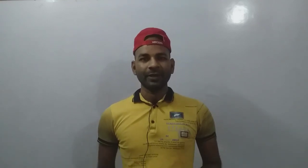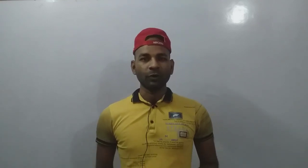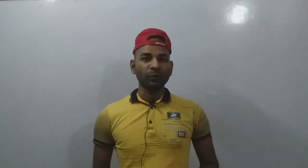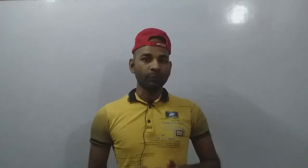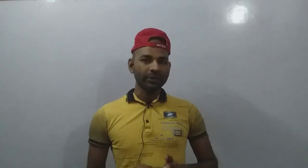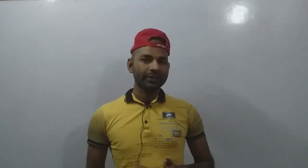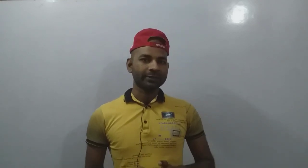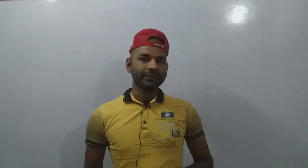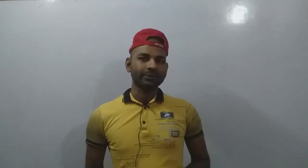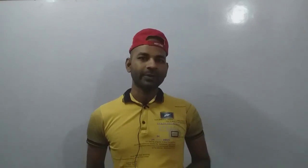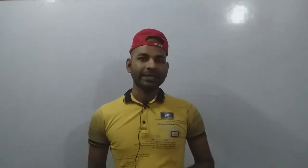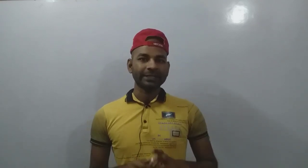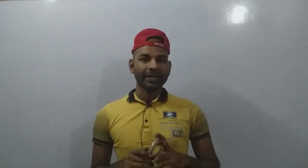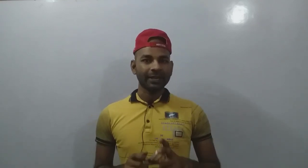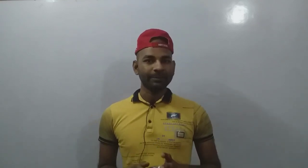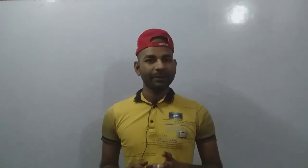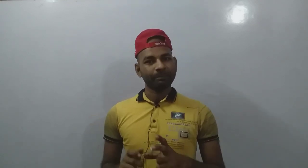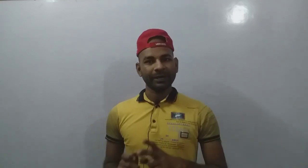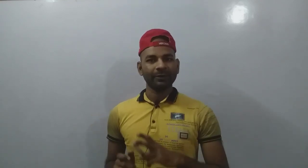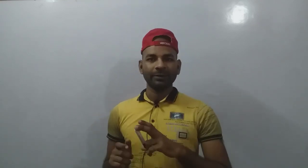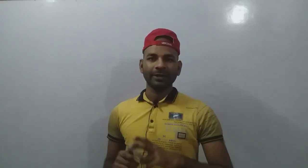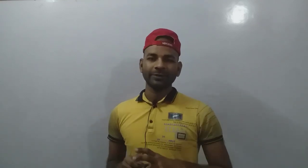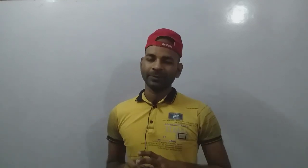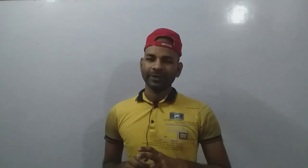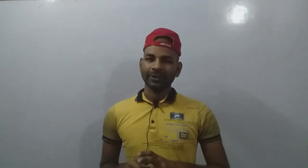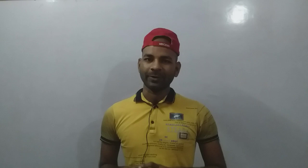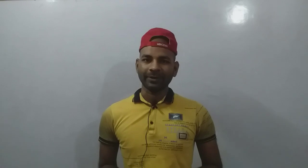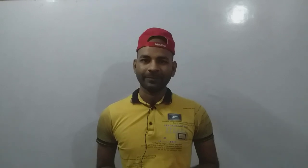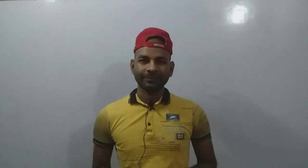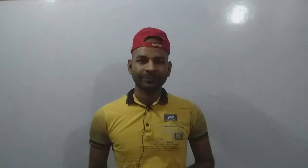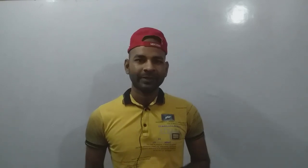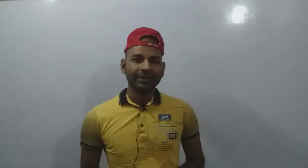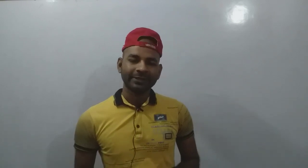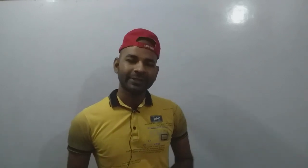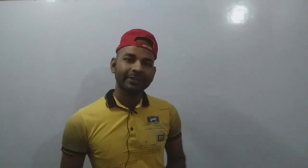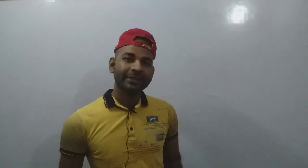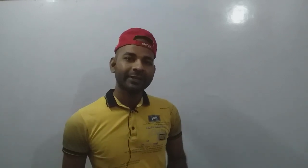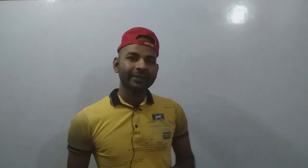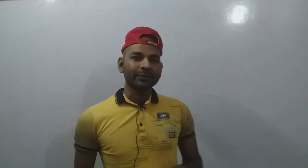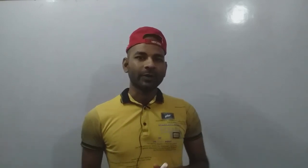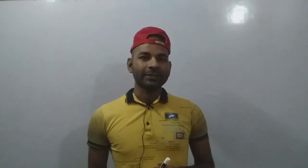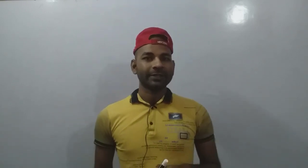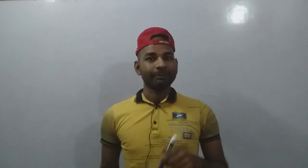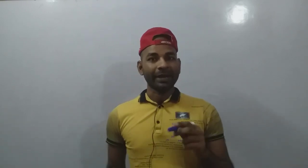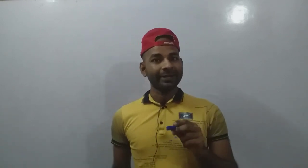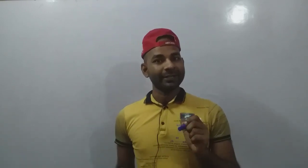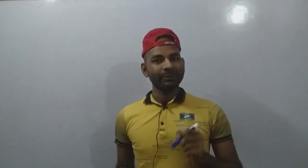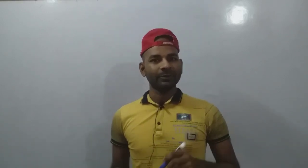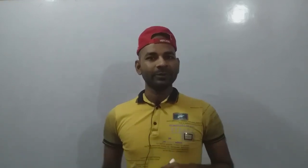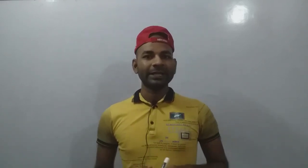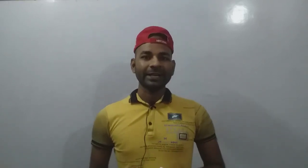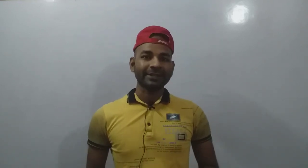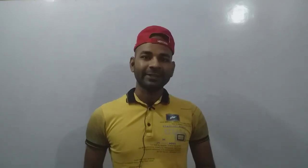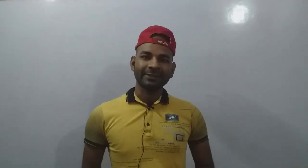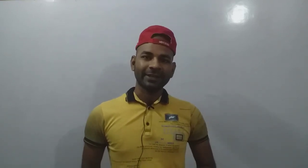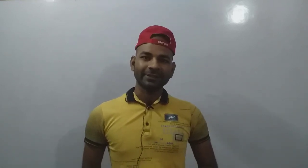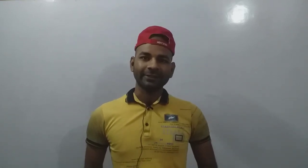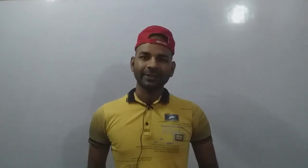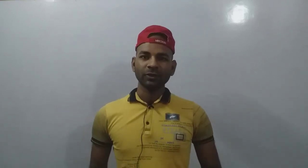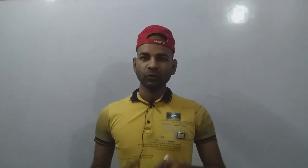और मैं उम्मीद करता हूँ कि आपने पहला वाला भाग जरूर देखा होगा। ठीक है, तो आज पहले आदमी को कैसे इंग्लिश सिखाई जाती है